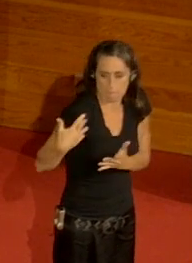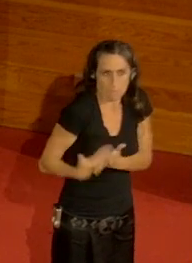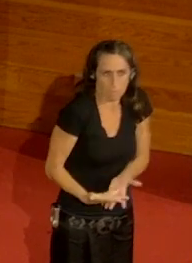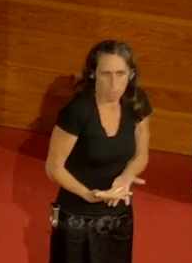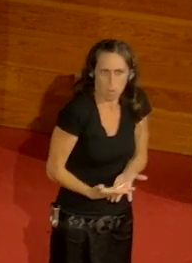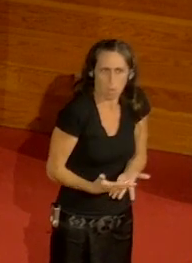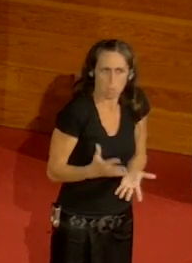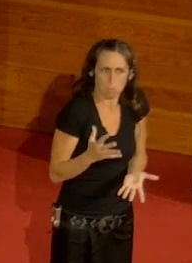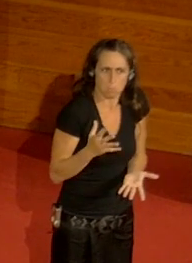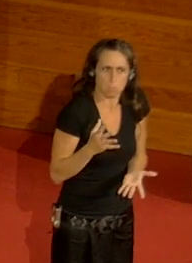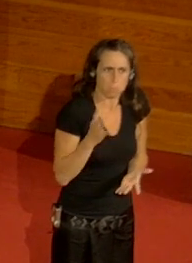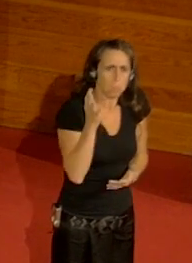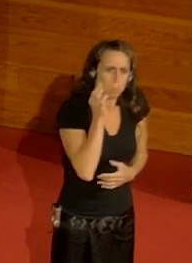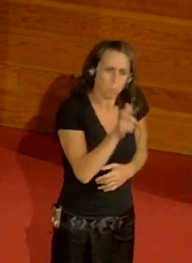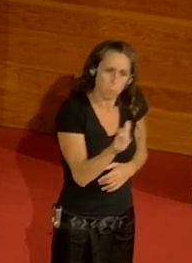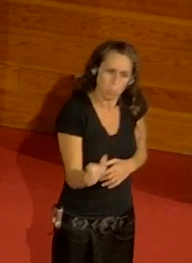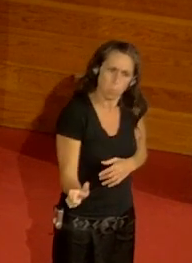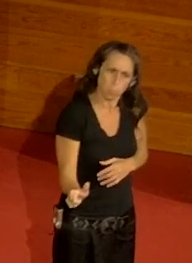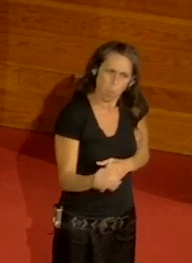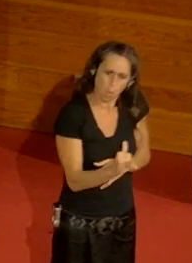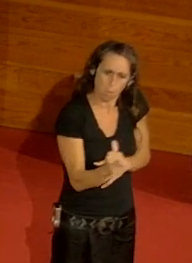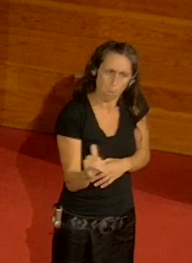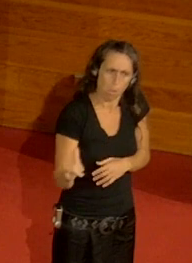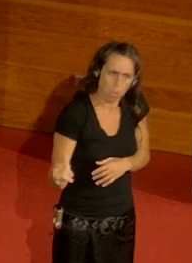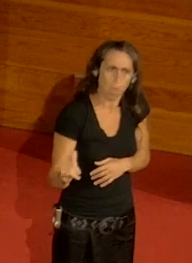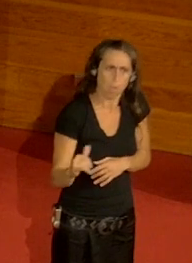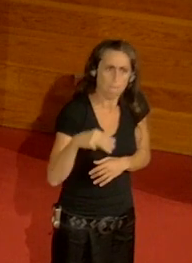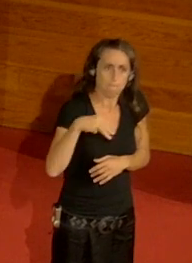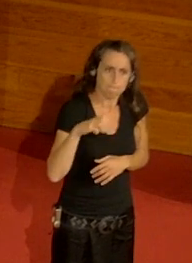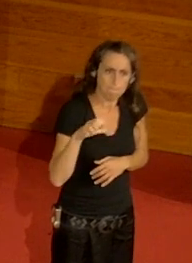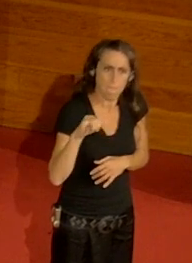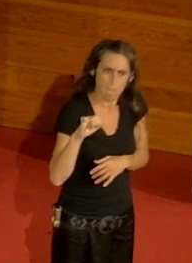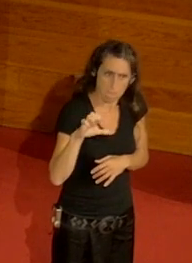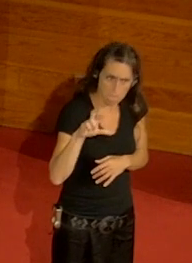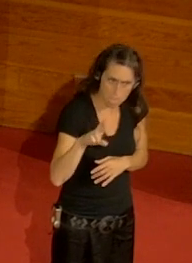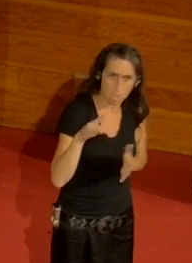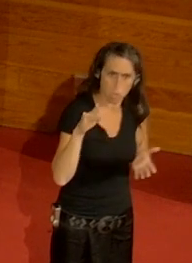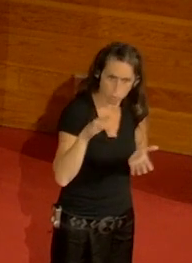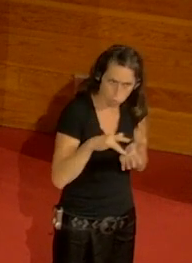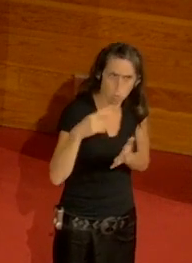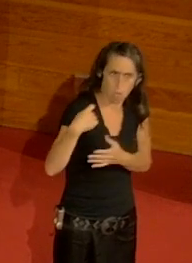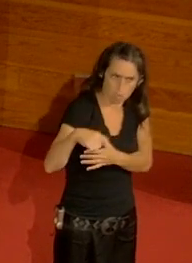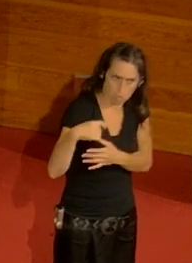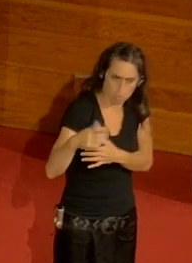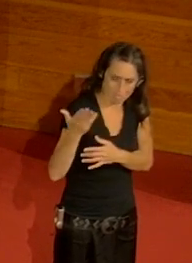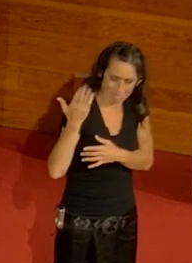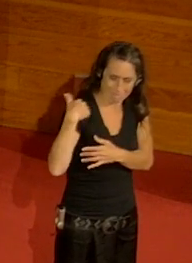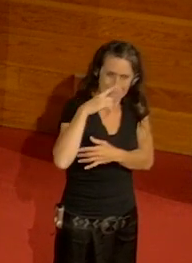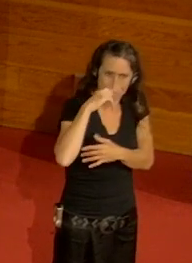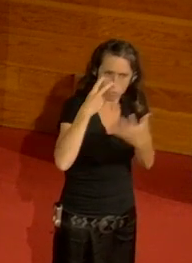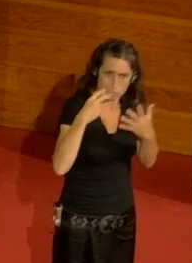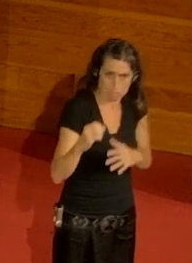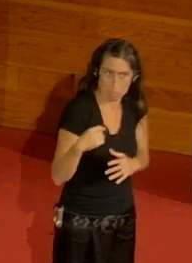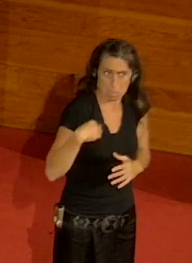eran había mucha presencia política con la Meyer fue la primera fue primera ministra israelí en los años 70 mujer creo que fue